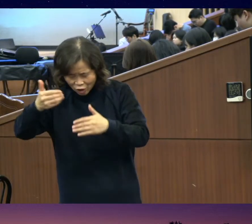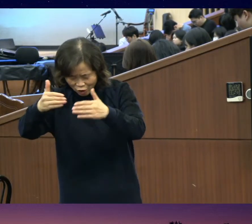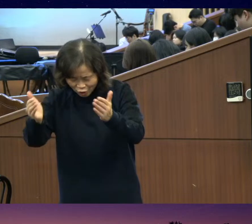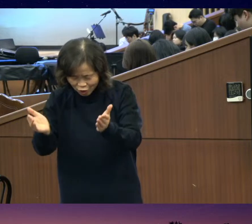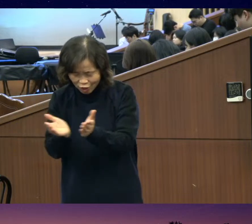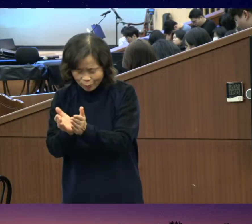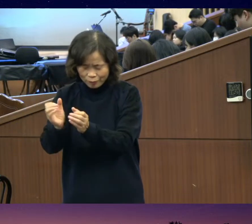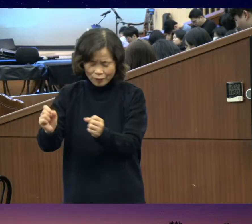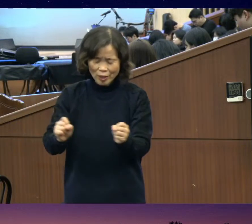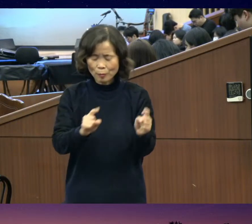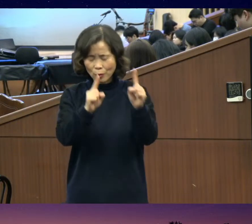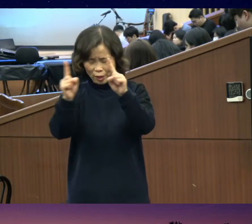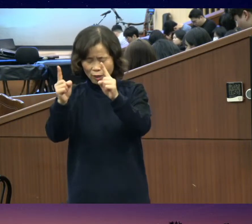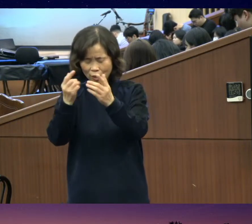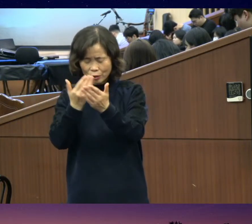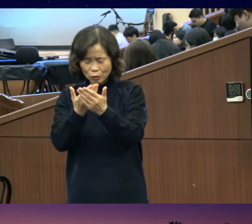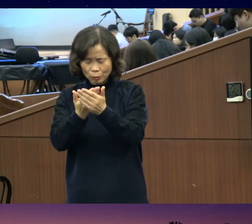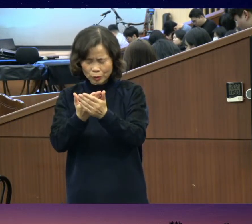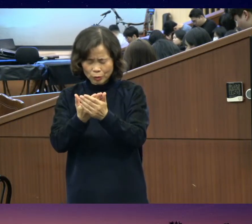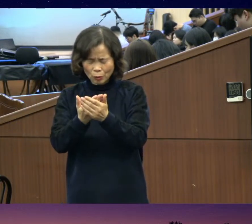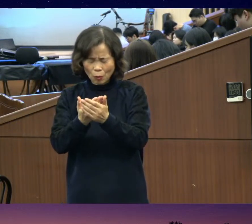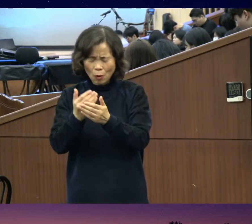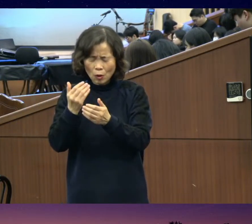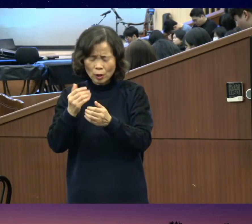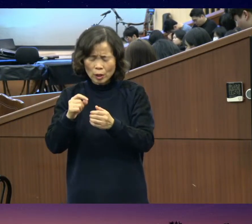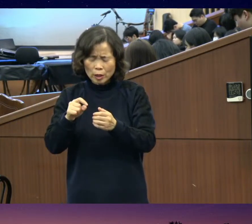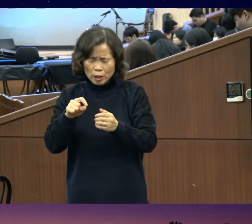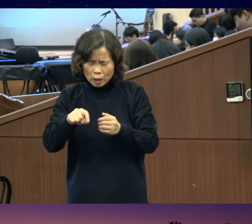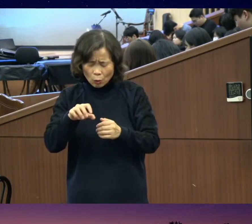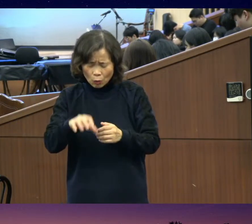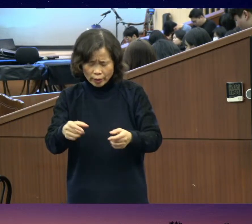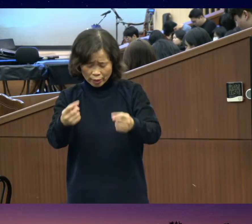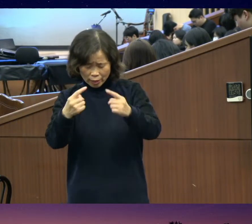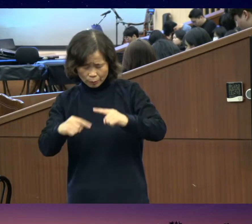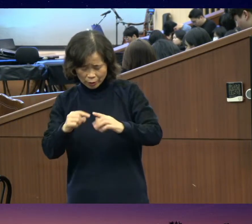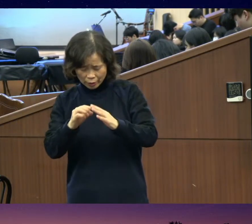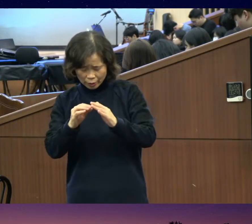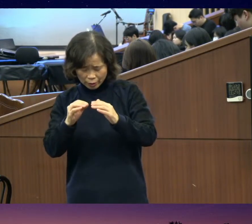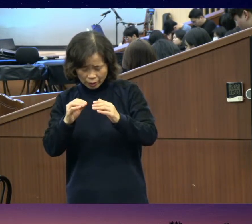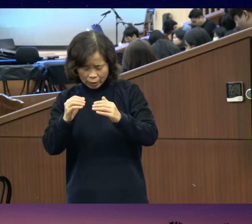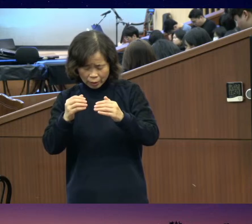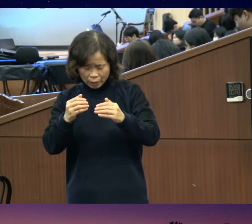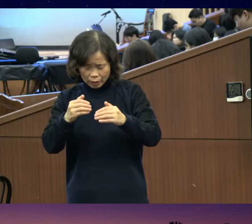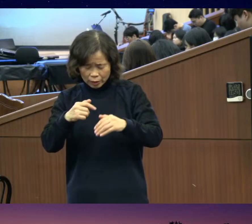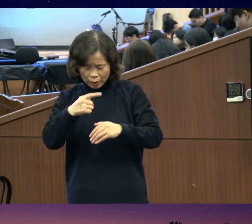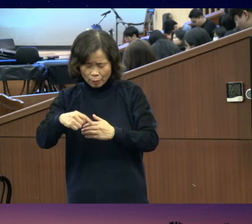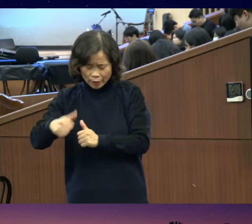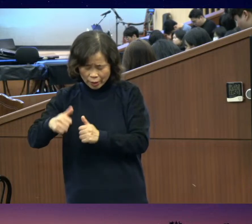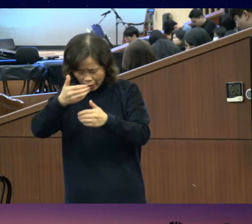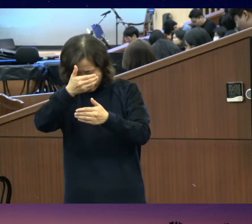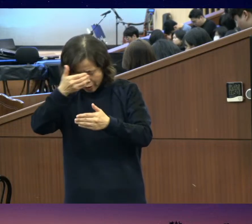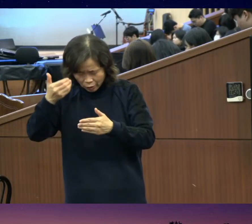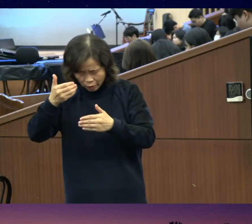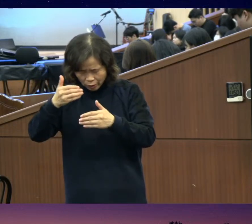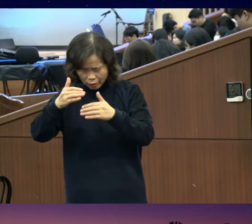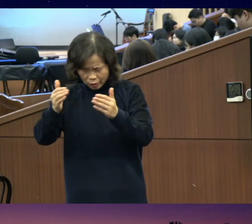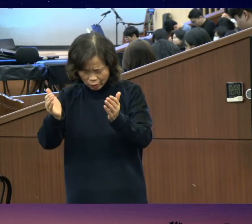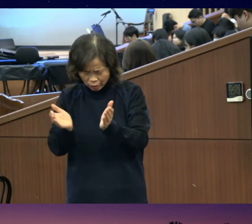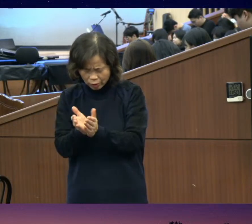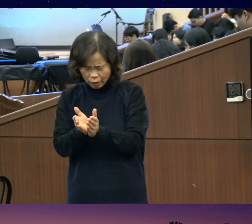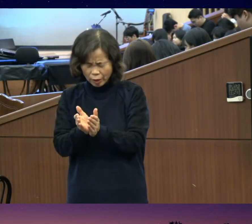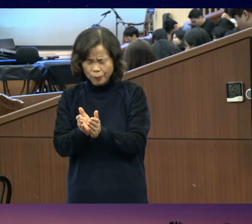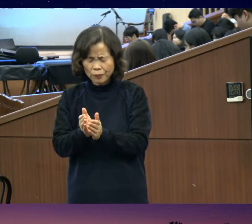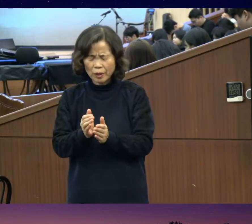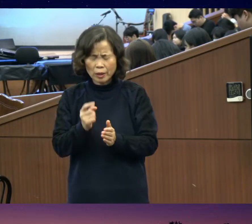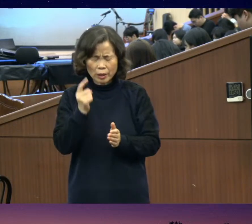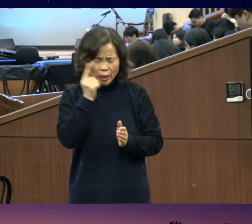일으켜 주시고 하나님 여기에 은혜 받는 세대들을 하나님 불쌍히 여겨 주셔서 이 약하고 이 패역한 세대